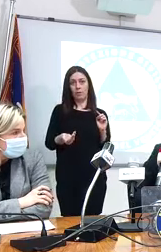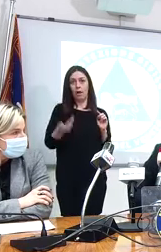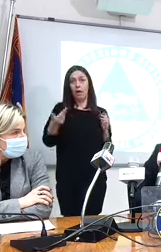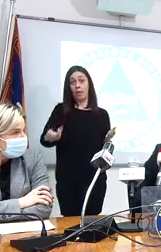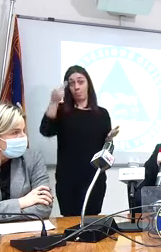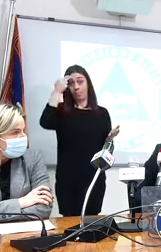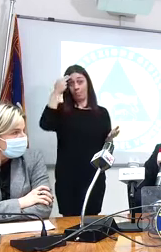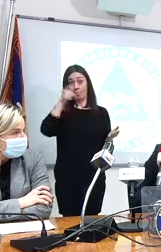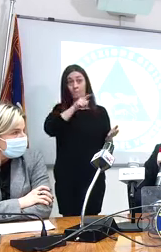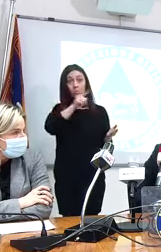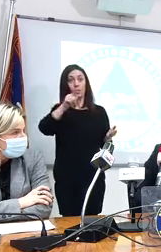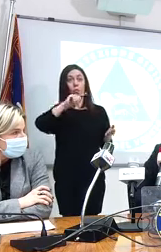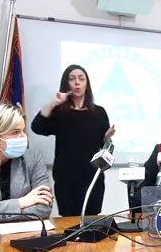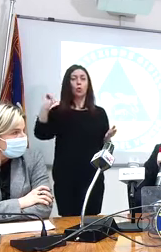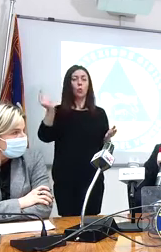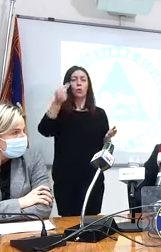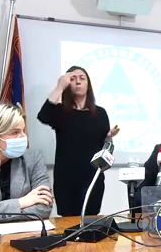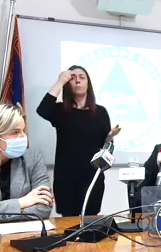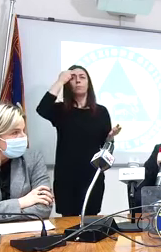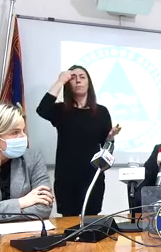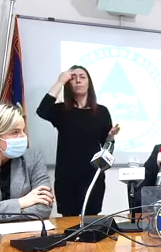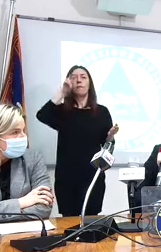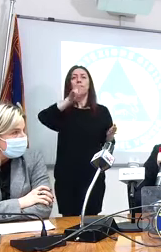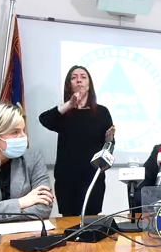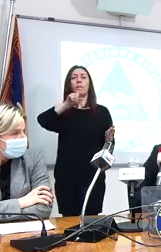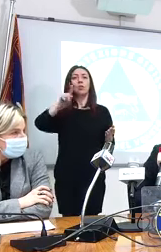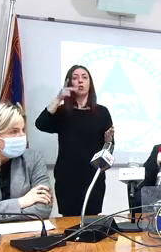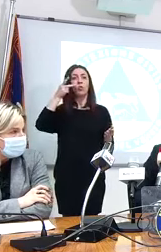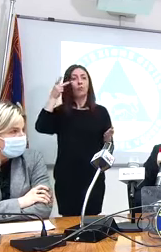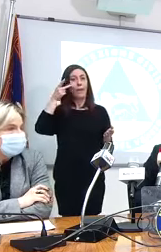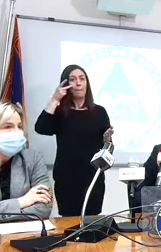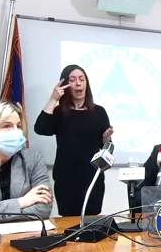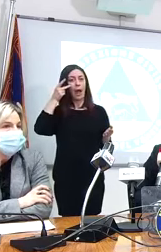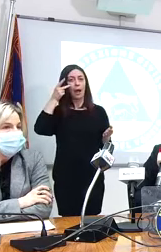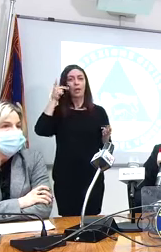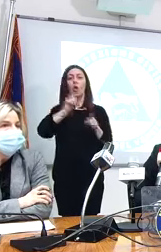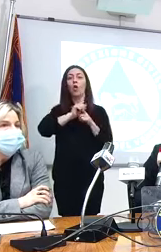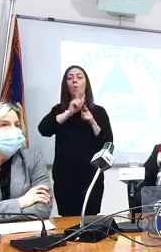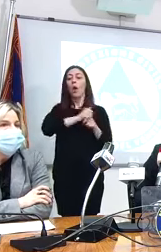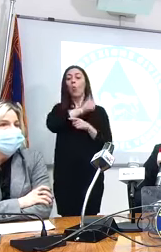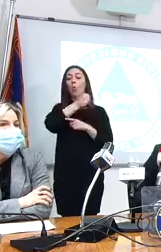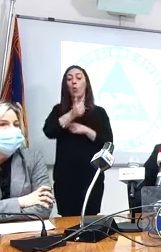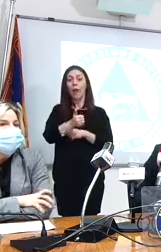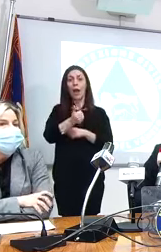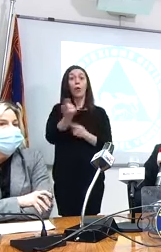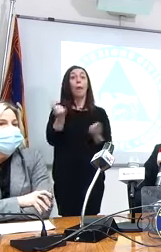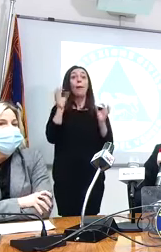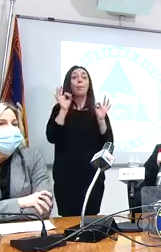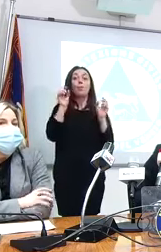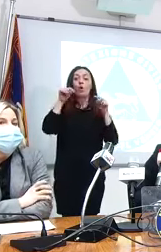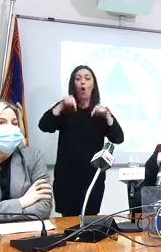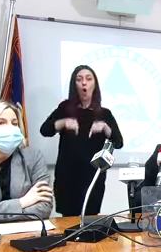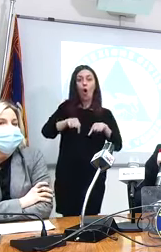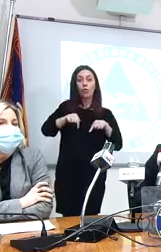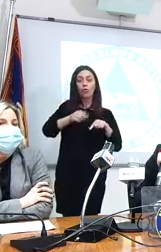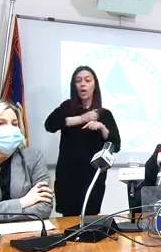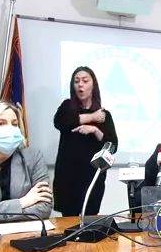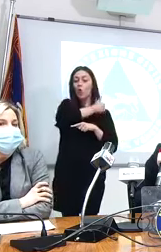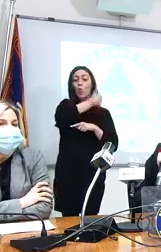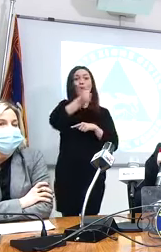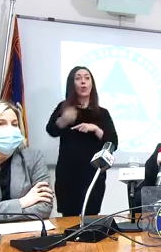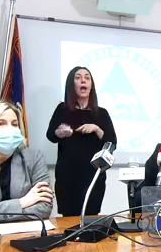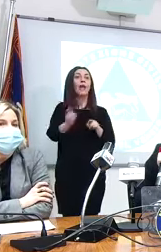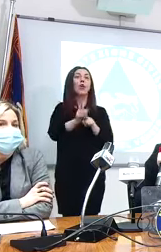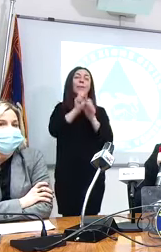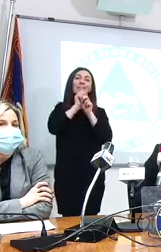stiamo pensando al 21 febbraio dell'anno, ma oggi è quella della dichiarazione dello stato di emergenza. Quindi un anno dalla dichiarazione dello stato di emergenza.